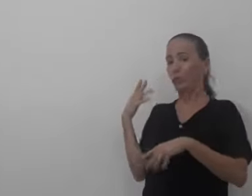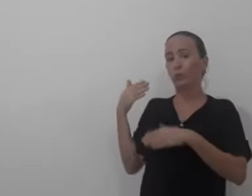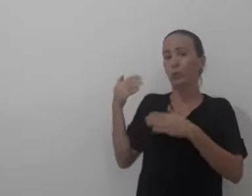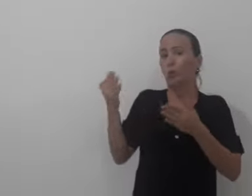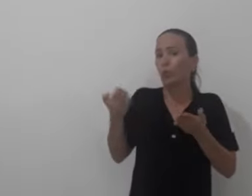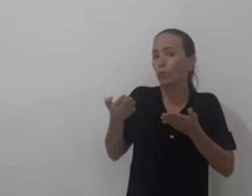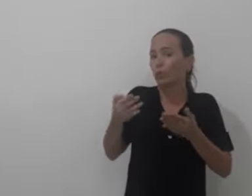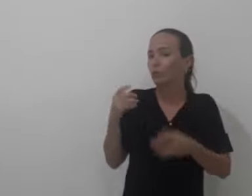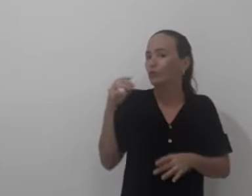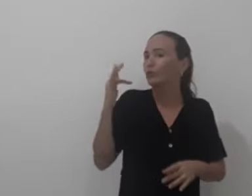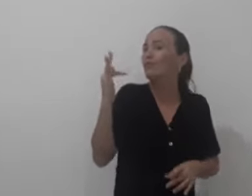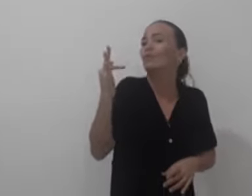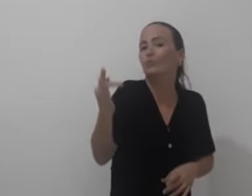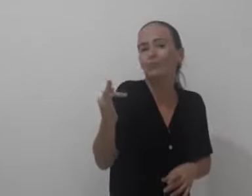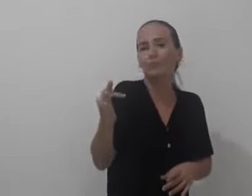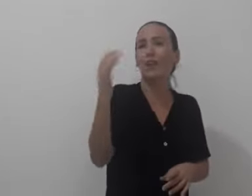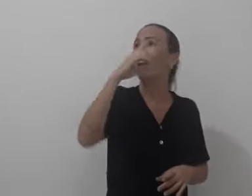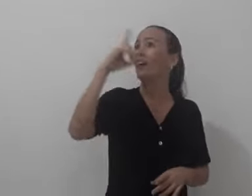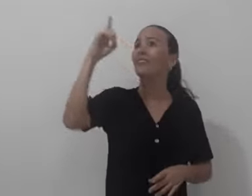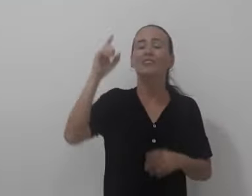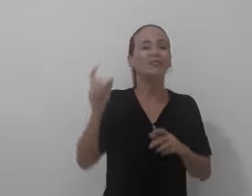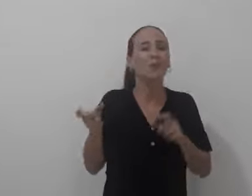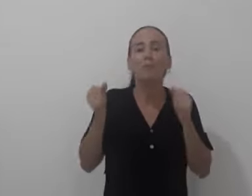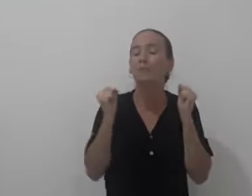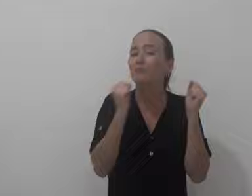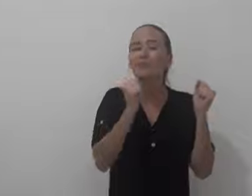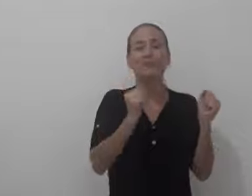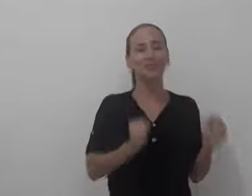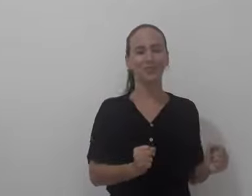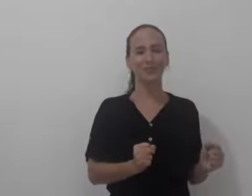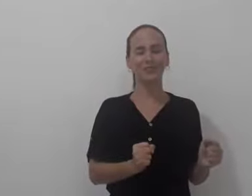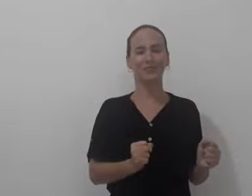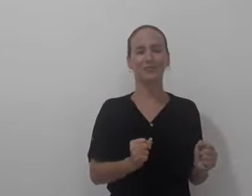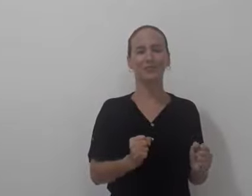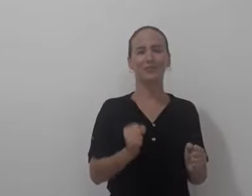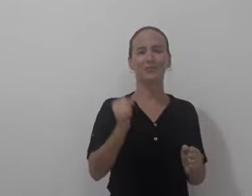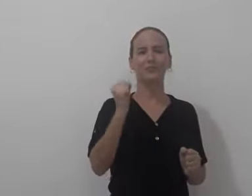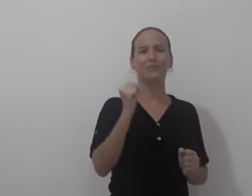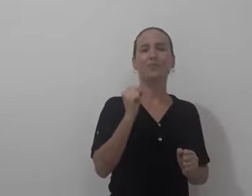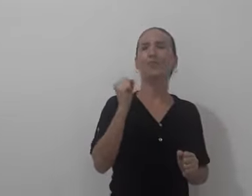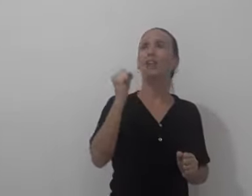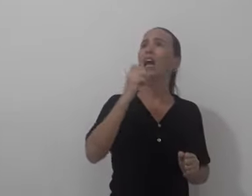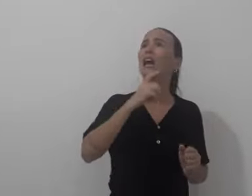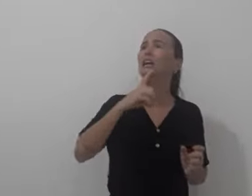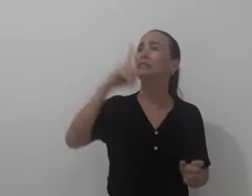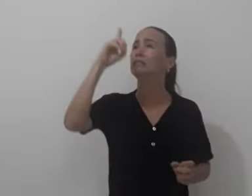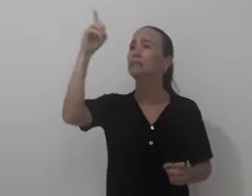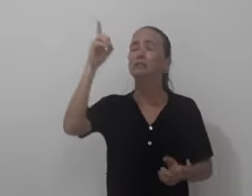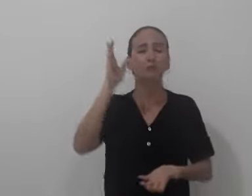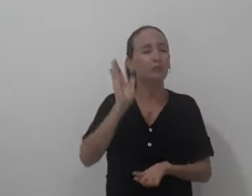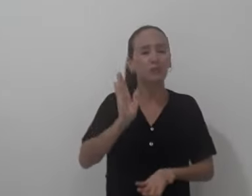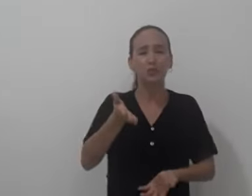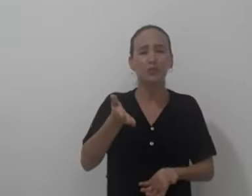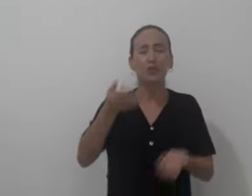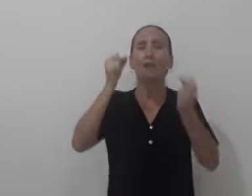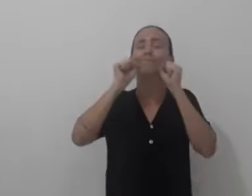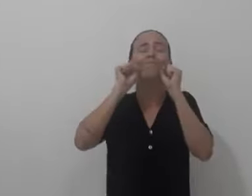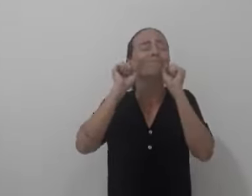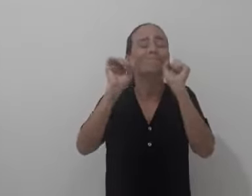Deus Todo-Poderoso, que já nos trouxe tantas bênçãos, tantos livramentos que Ele fez, falando